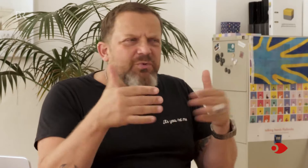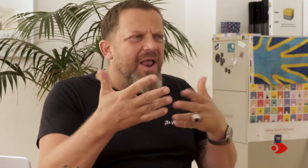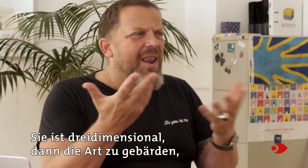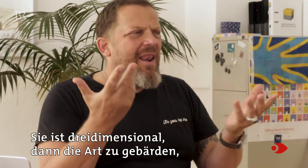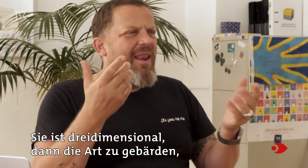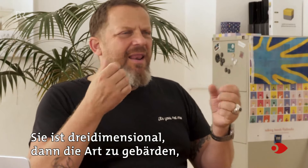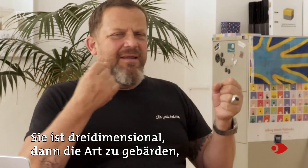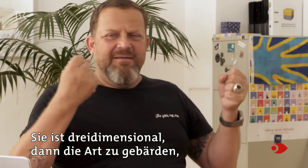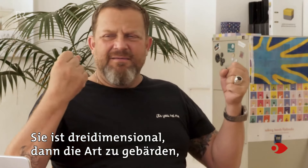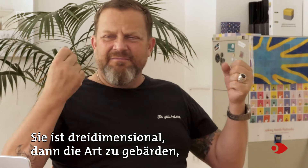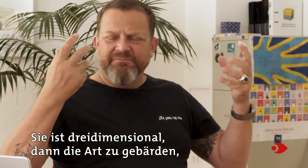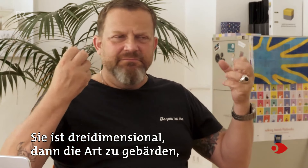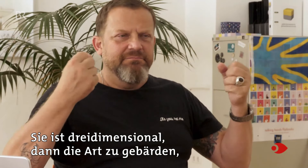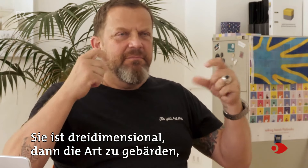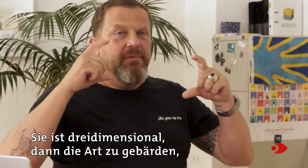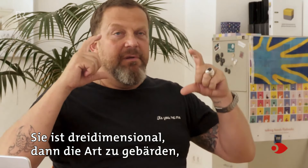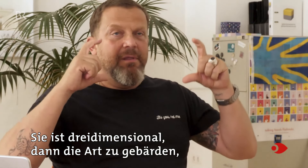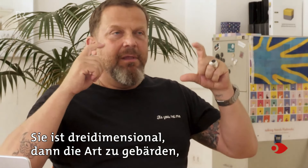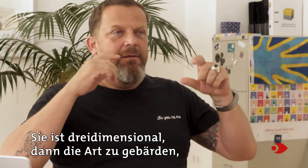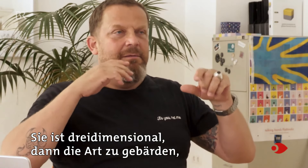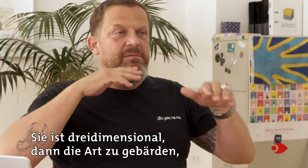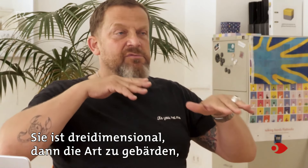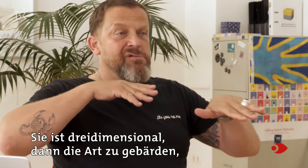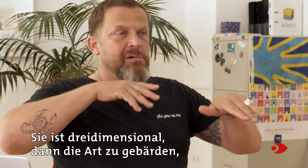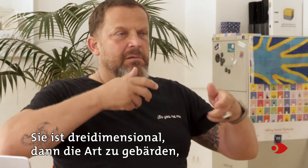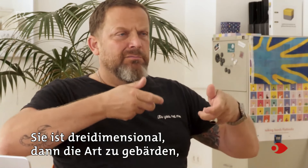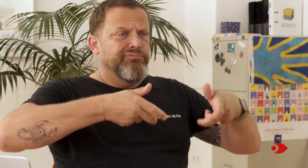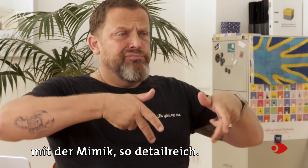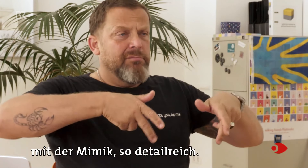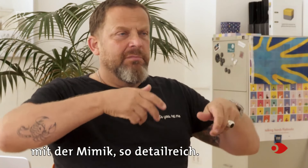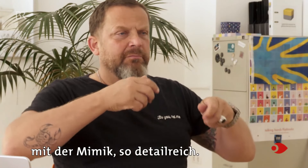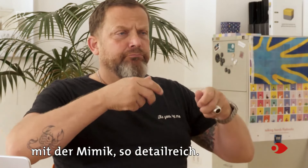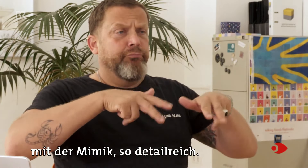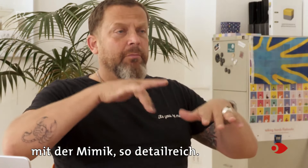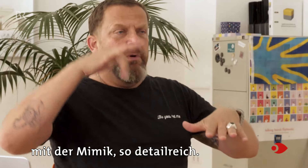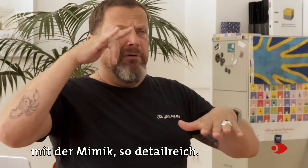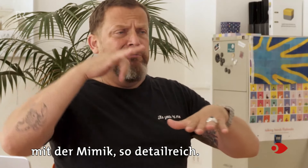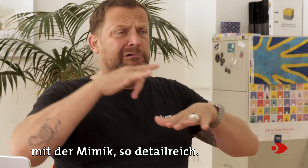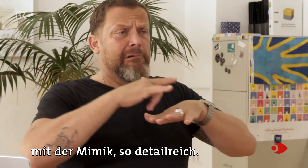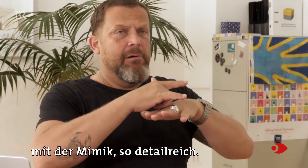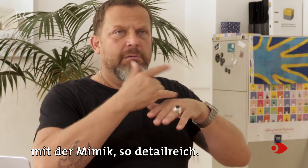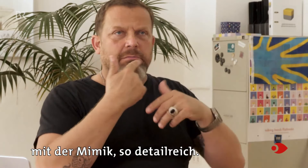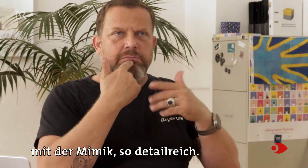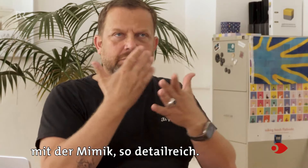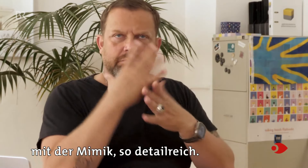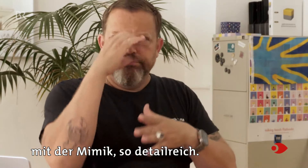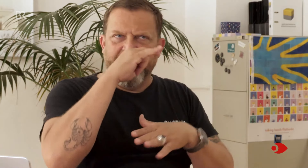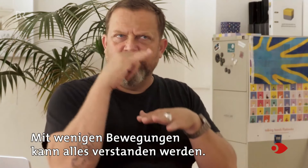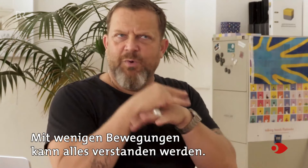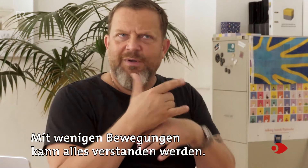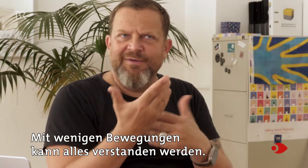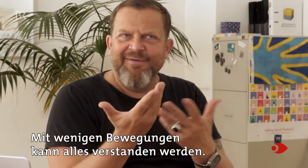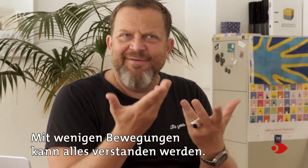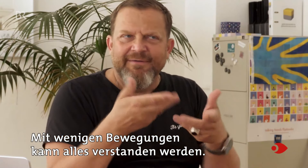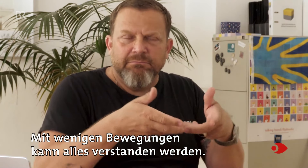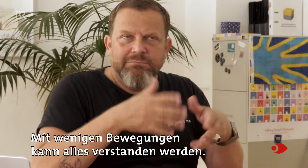Sie ist dreidimensional, dann die Art zu gebärden, mit der Mimik, so detailreich. Mit wenigen Bewegungen kann